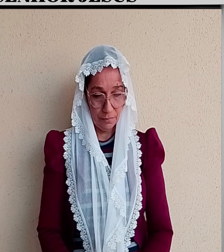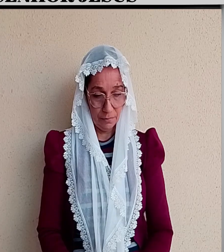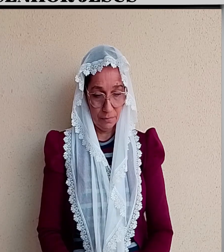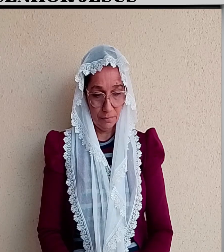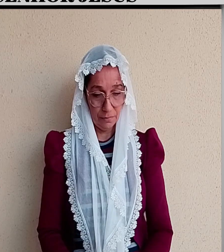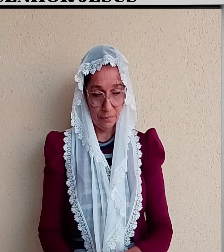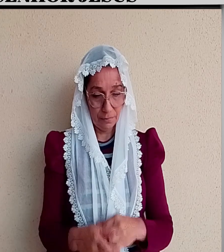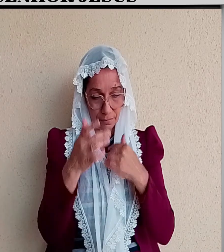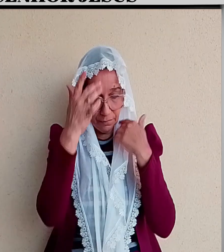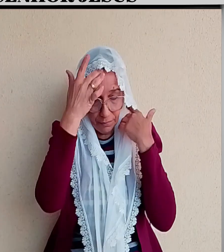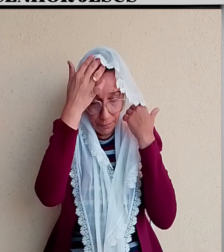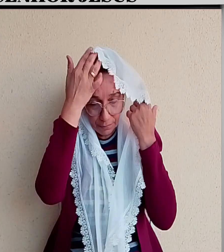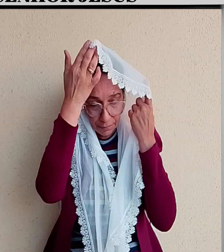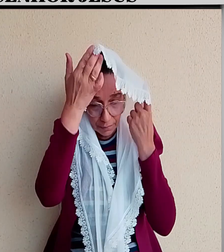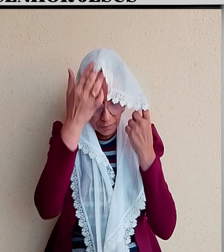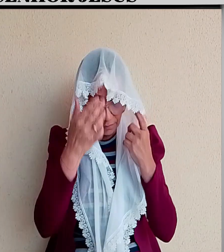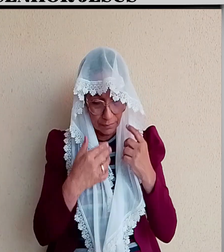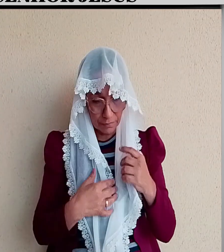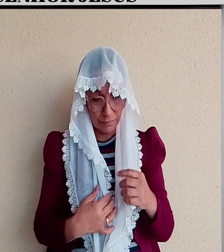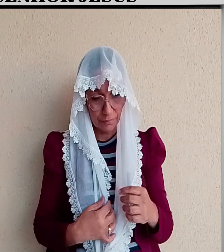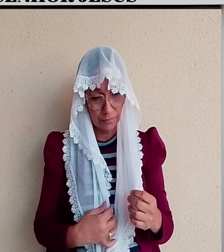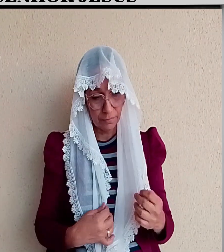amamos aonde estivermos.